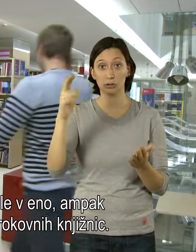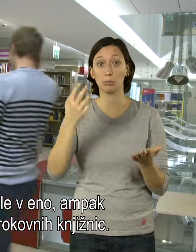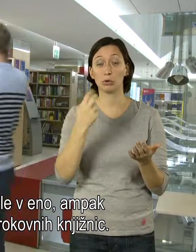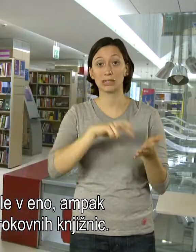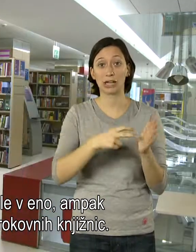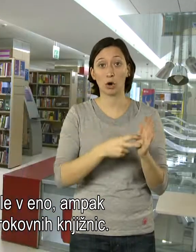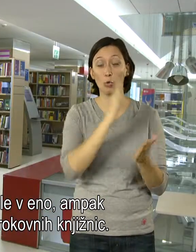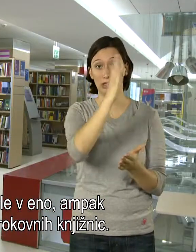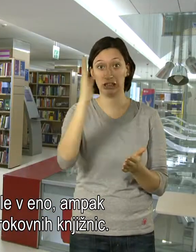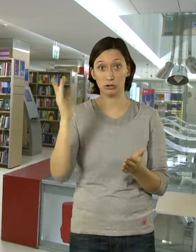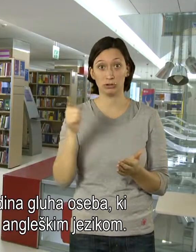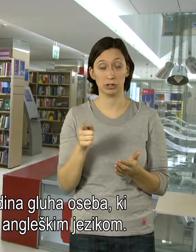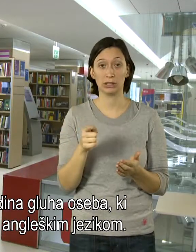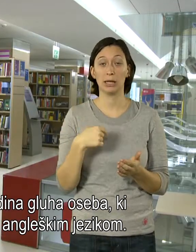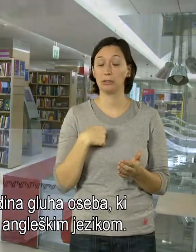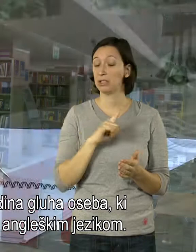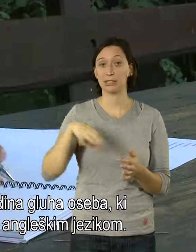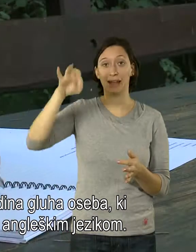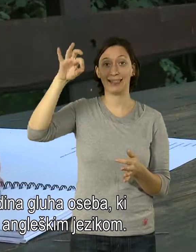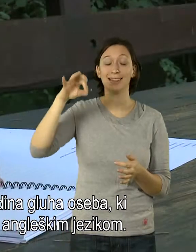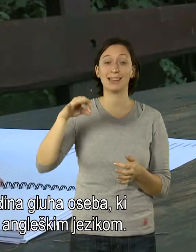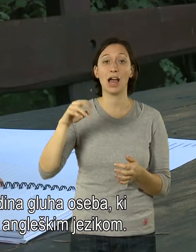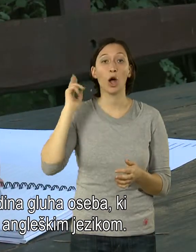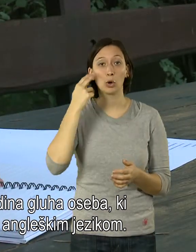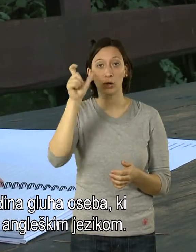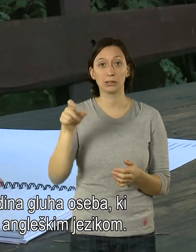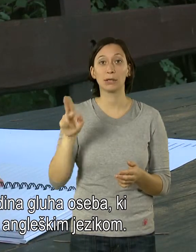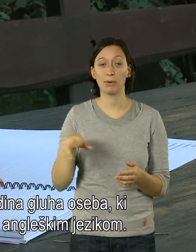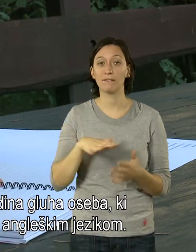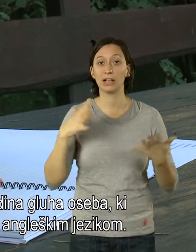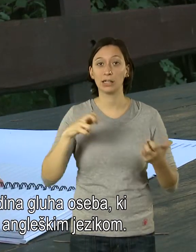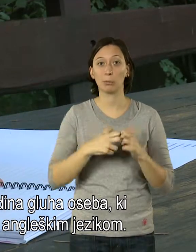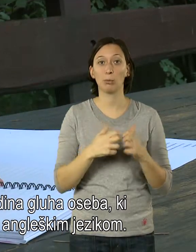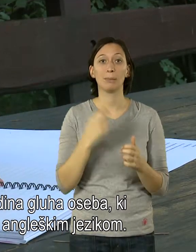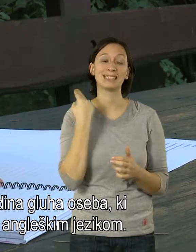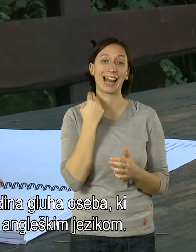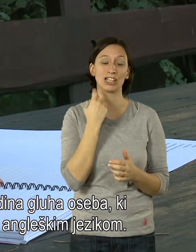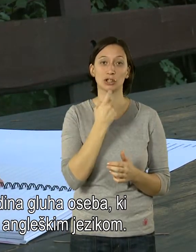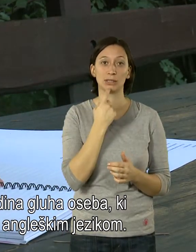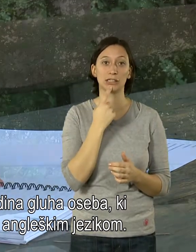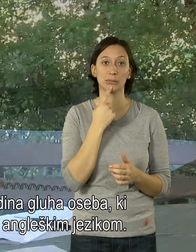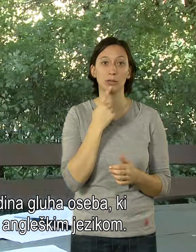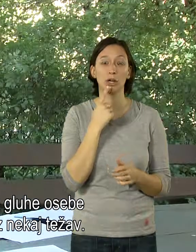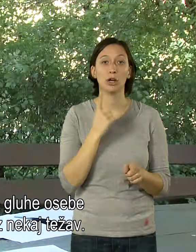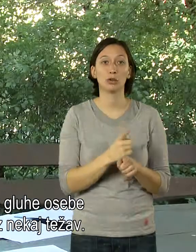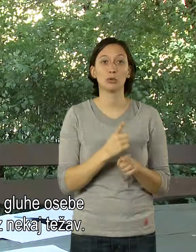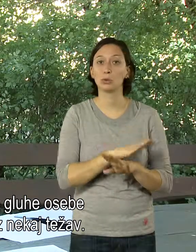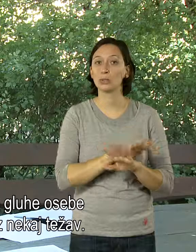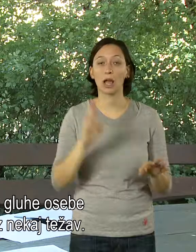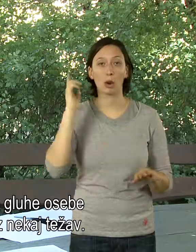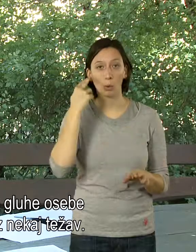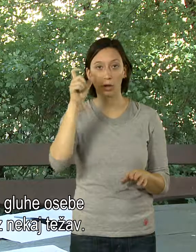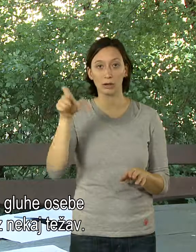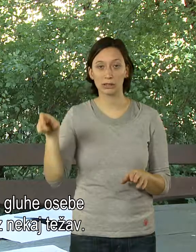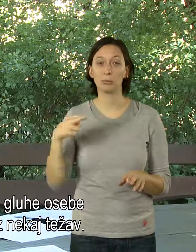v strokovnih knjižnic. Jaz mislim, da nisem edina gluha oseba, ki ima velike težave z angleškim jezikom. Tako kot vse gluhe